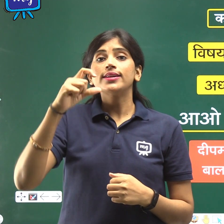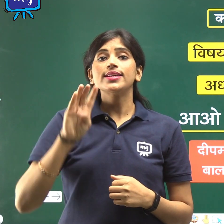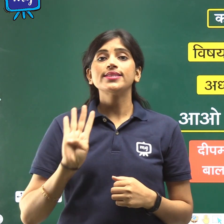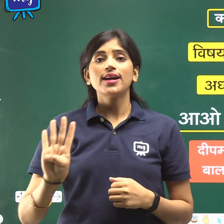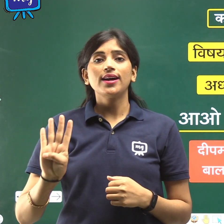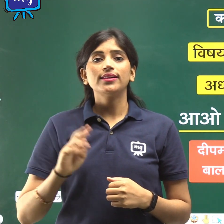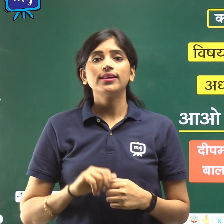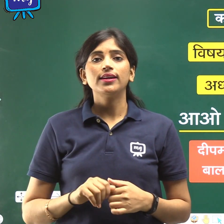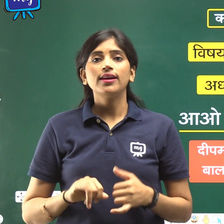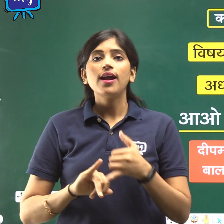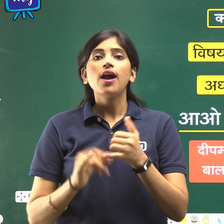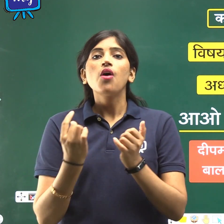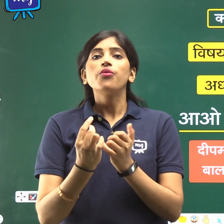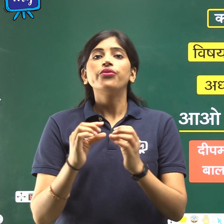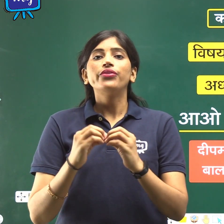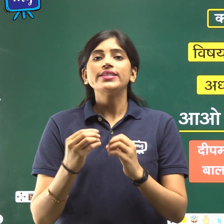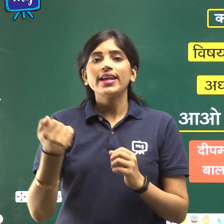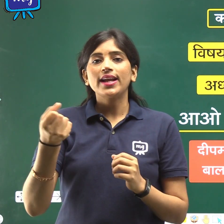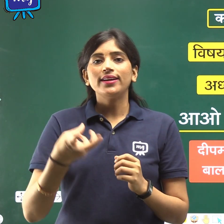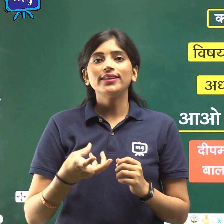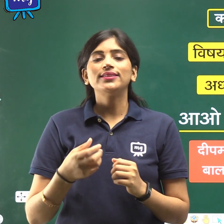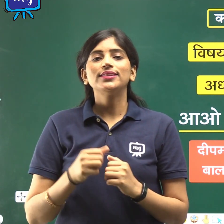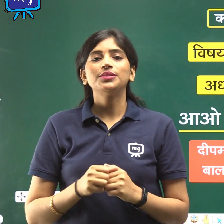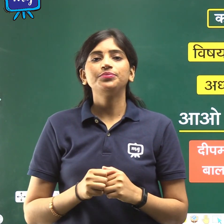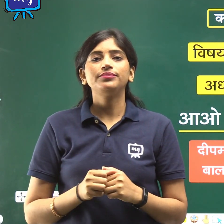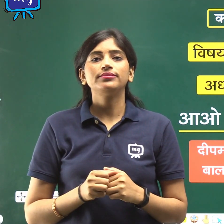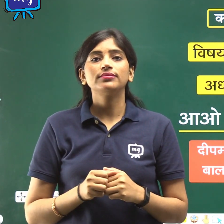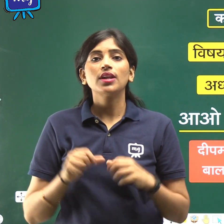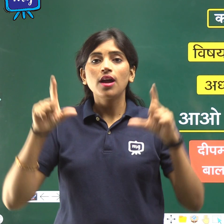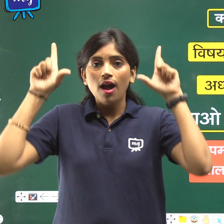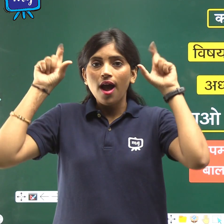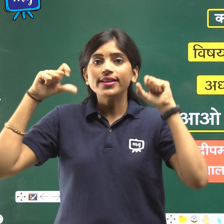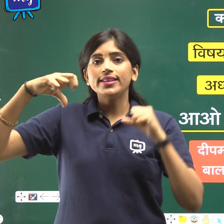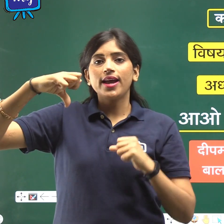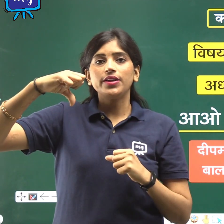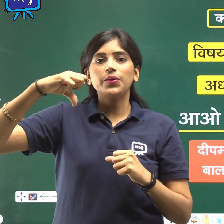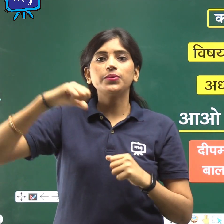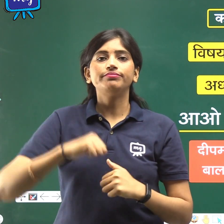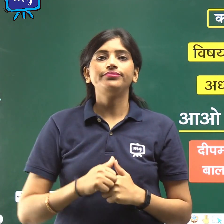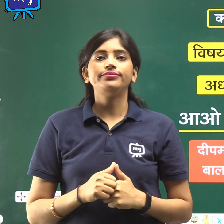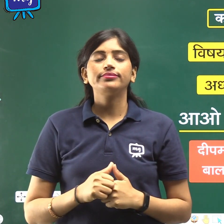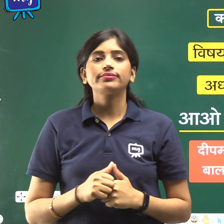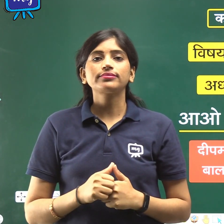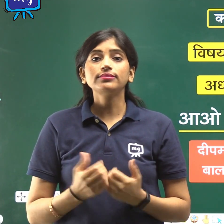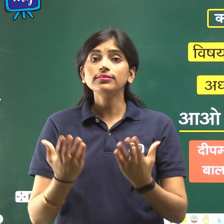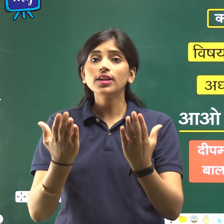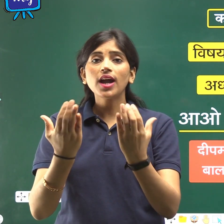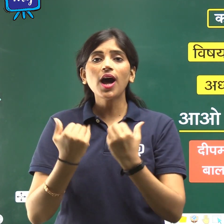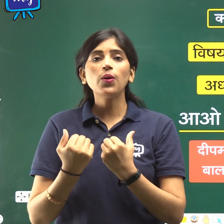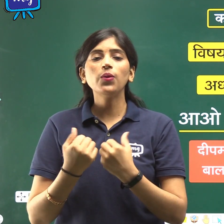4, विषय गणित, अध्याय 9।